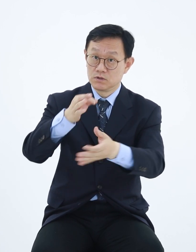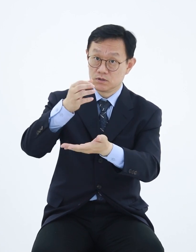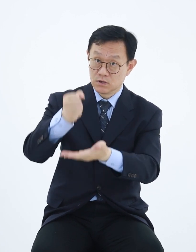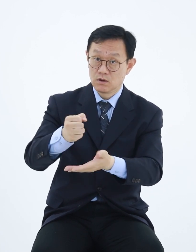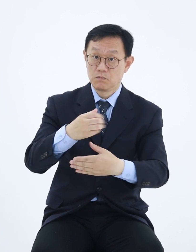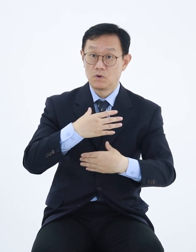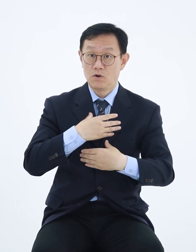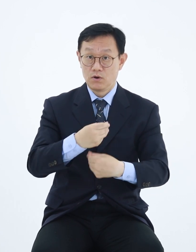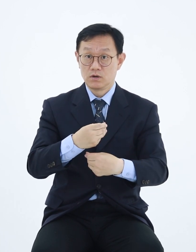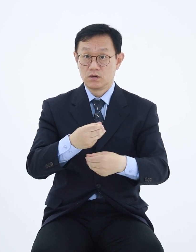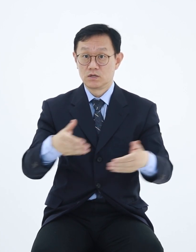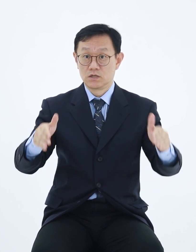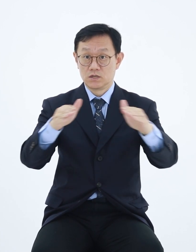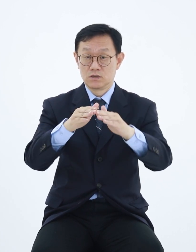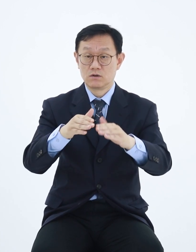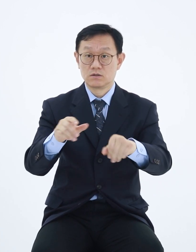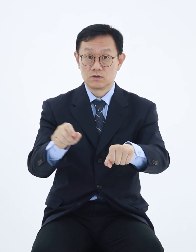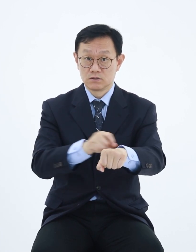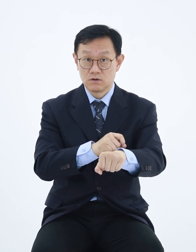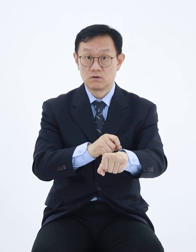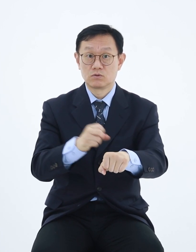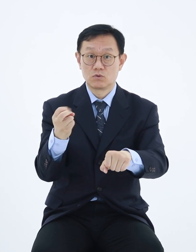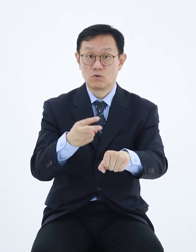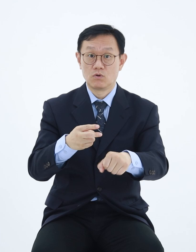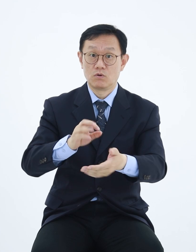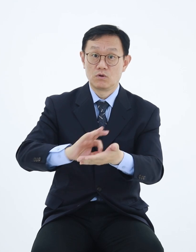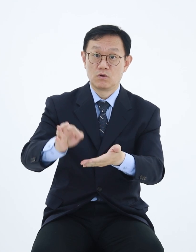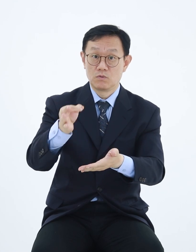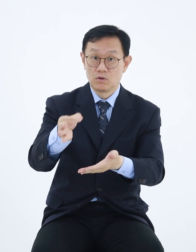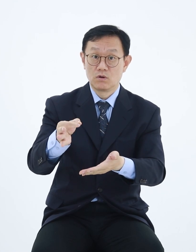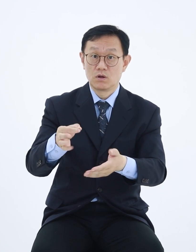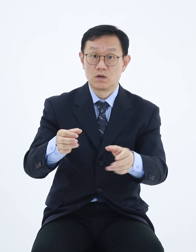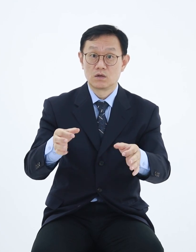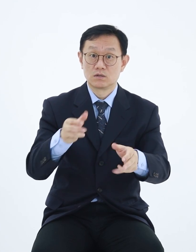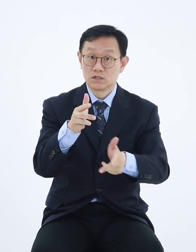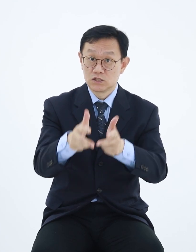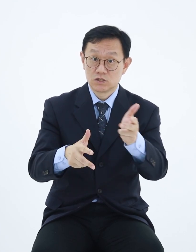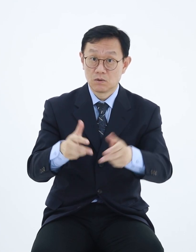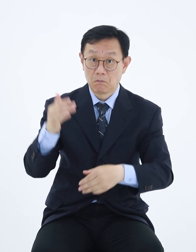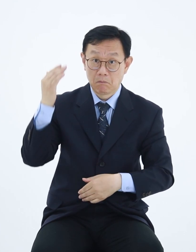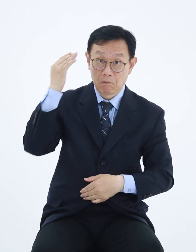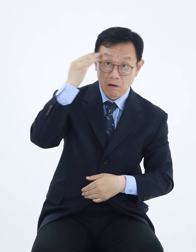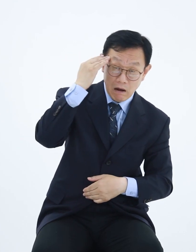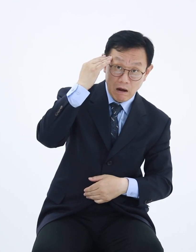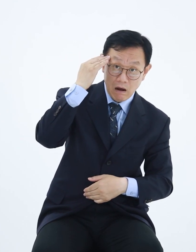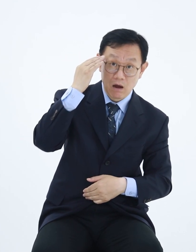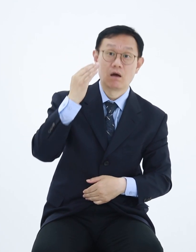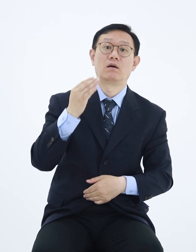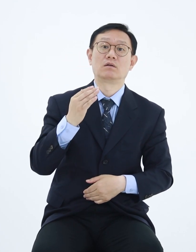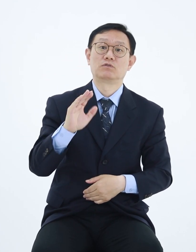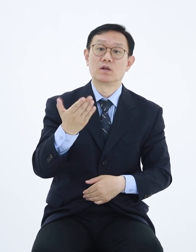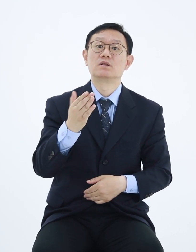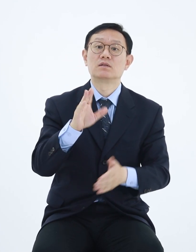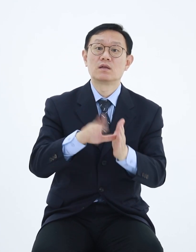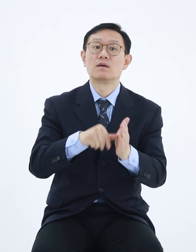편의시설의 특성 및 비용 등 사업의 운영의 현저한 곤란을 야기하는 경우를 의미한다. 다른